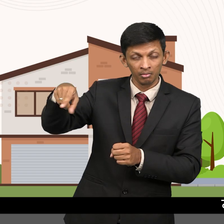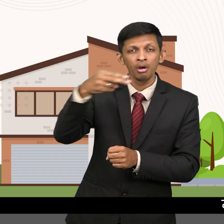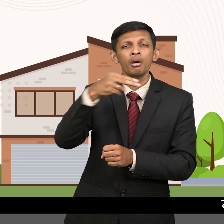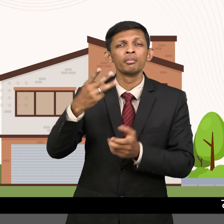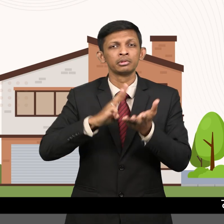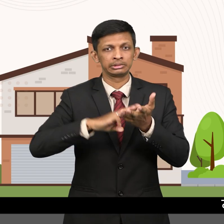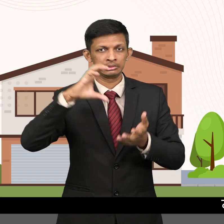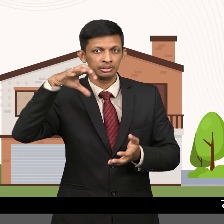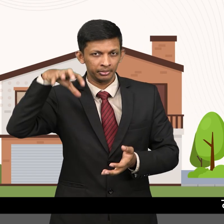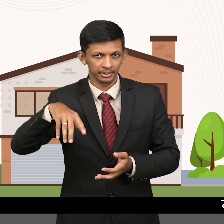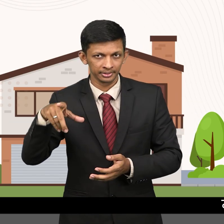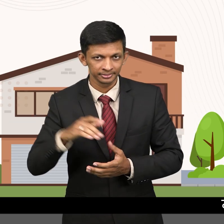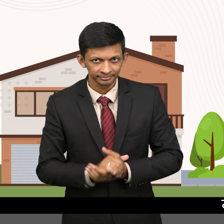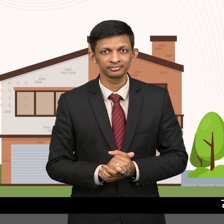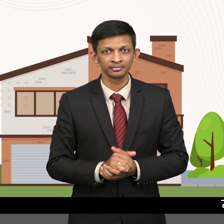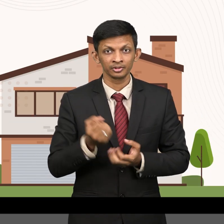महानगरपालिका,